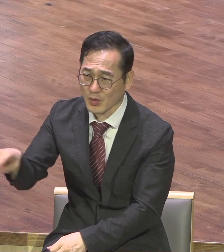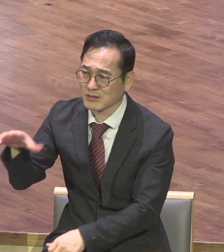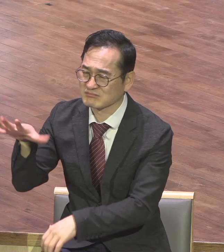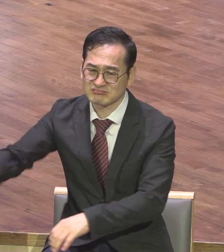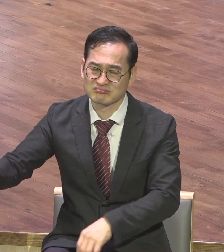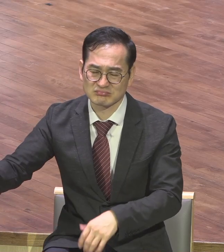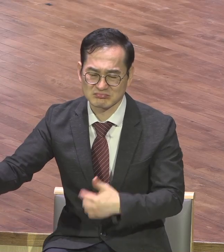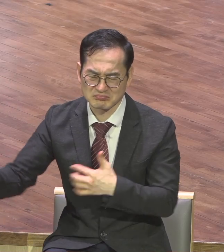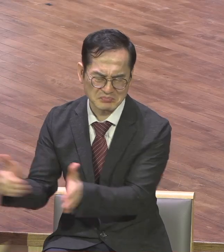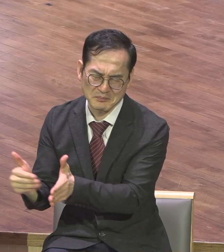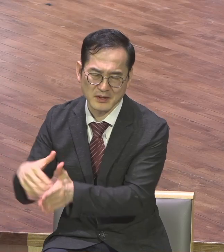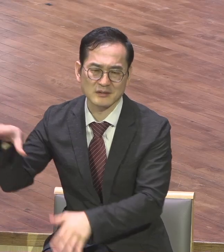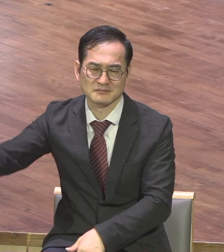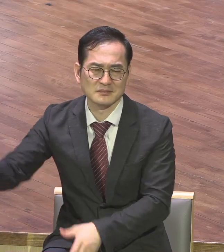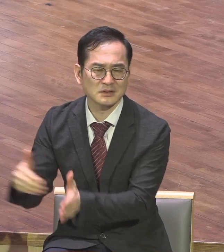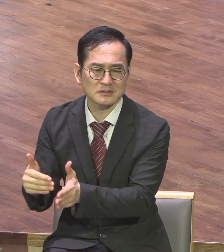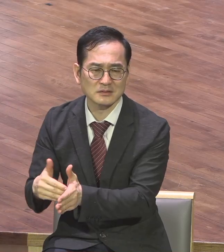지속적으로